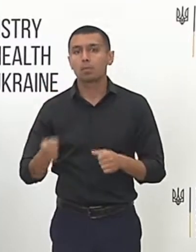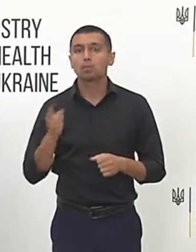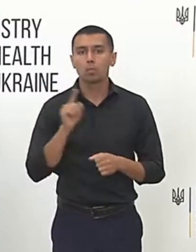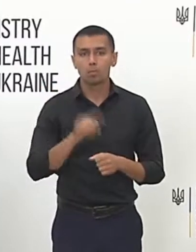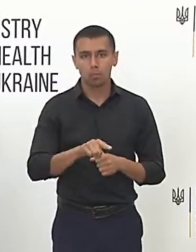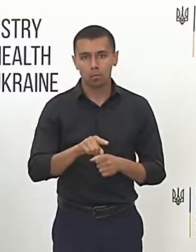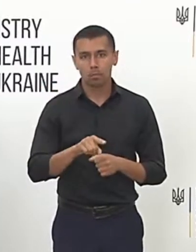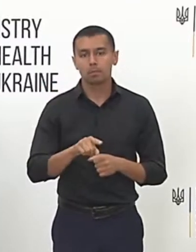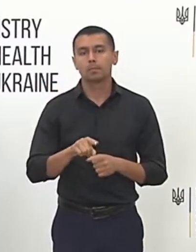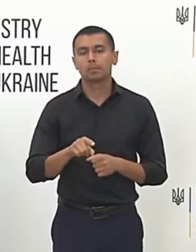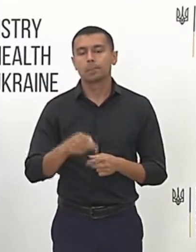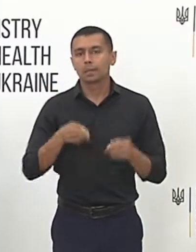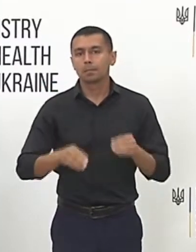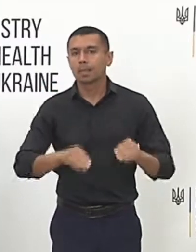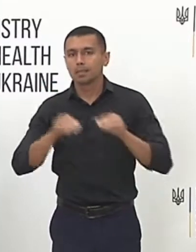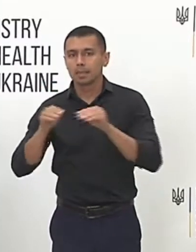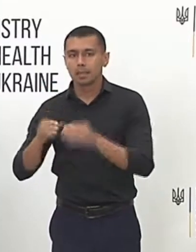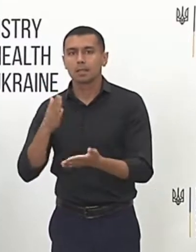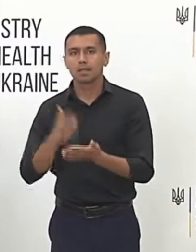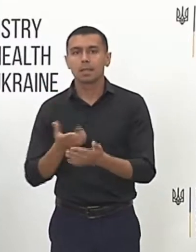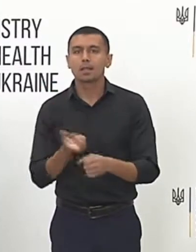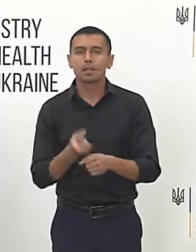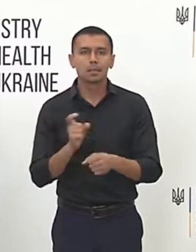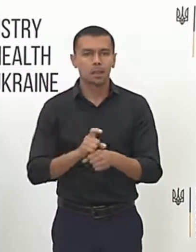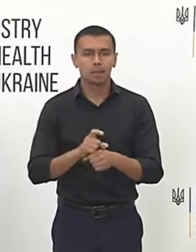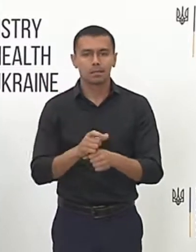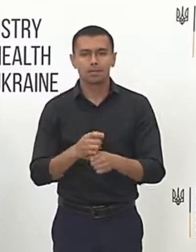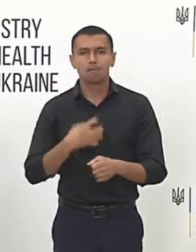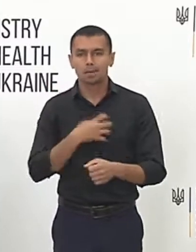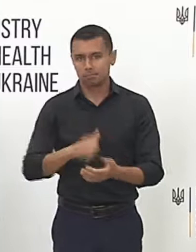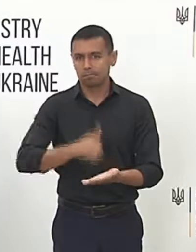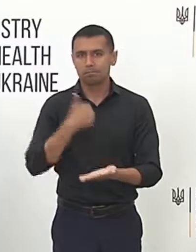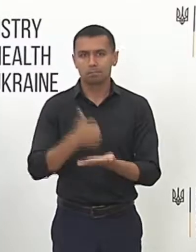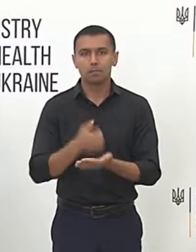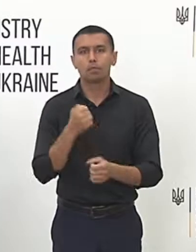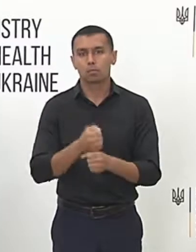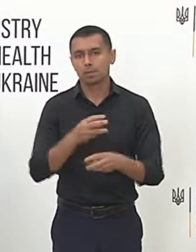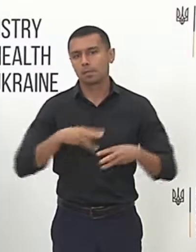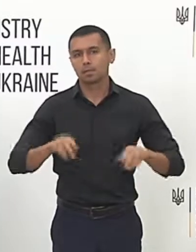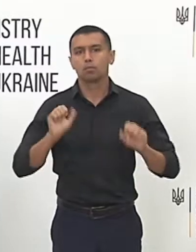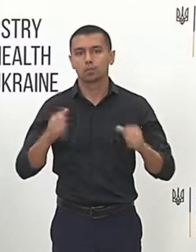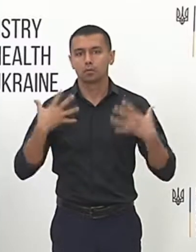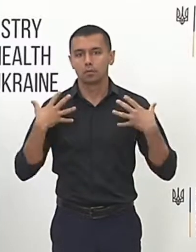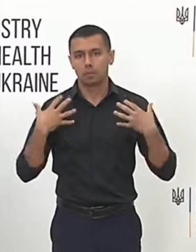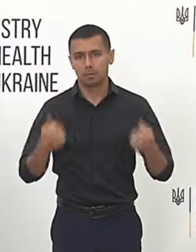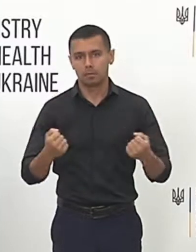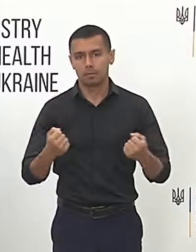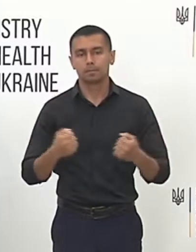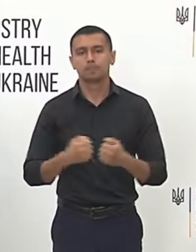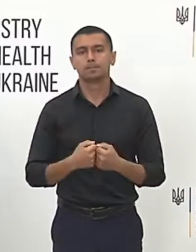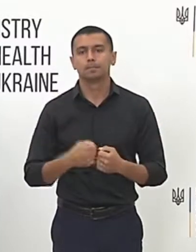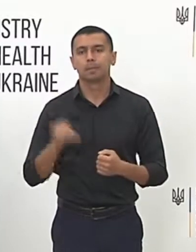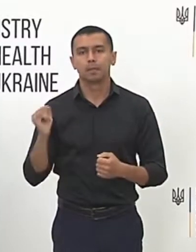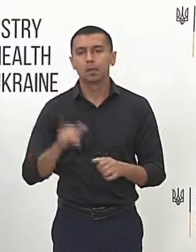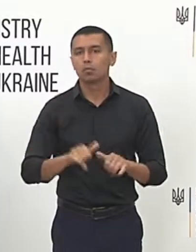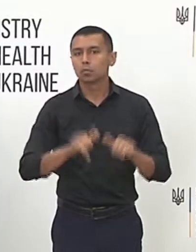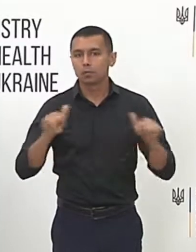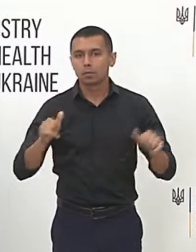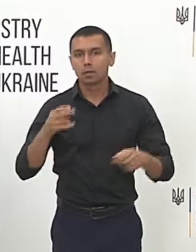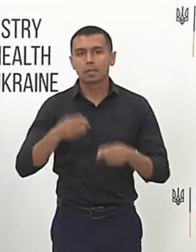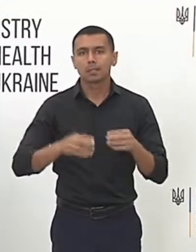тому трансплантація є надпріоритетом в роботі Міністерства охорони здоров'я. І